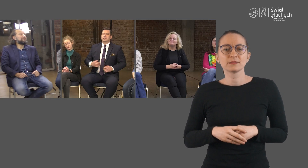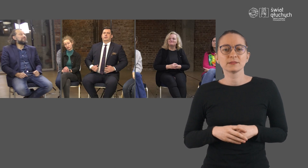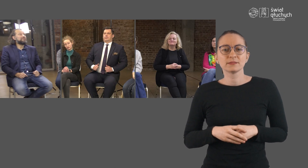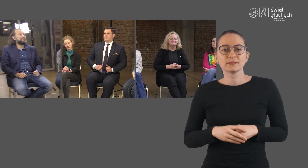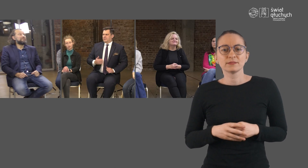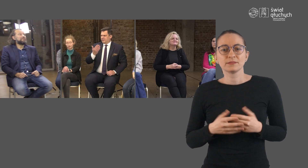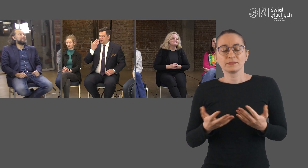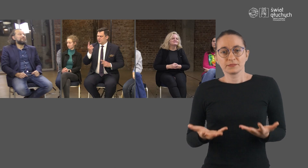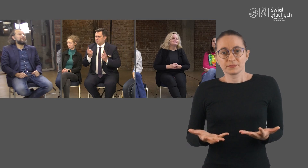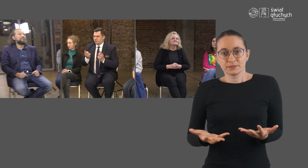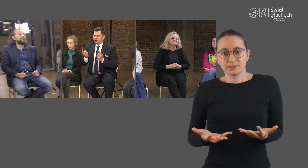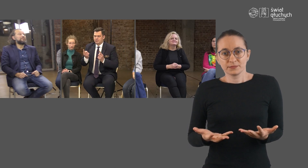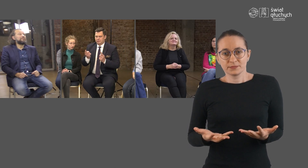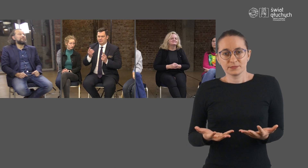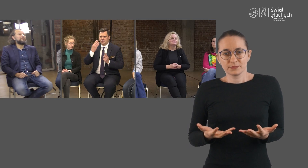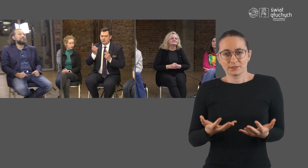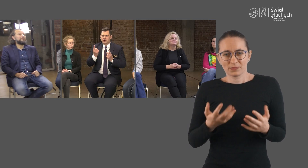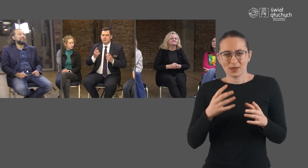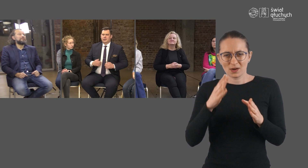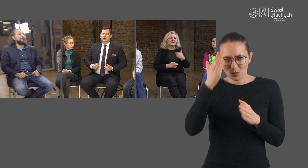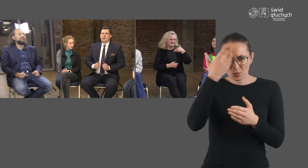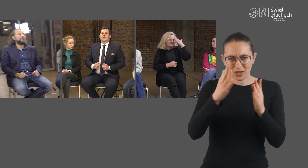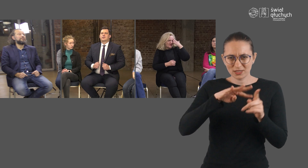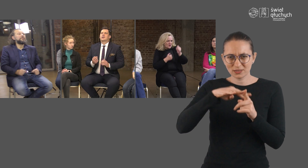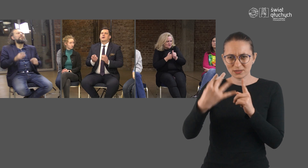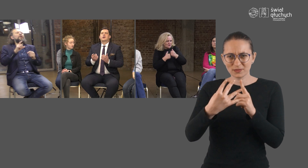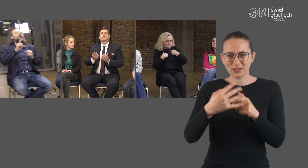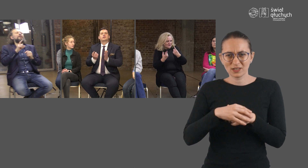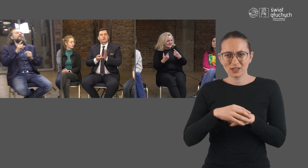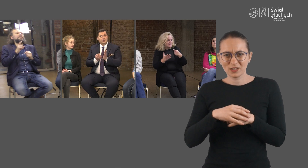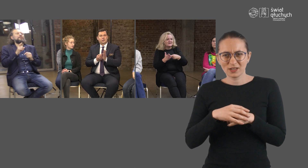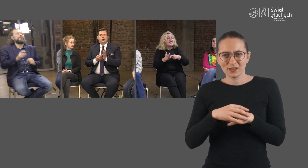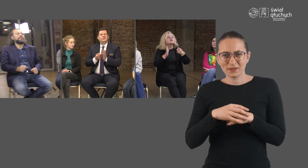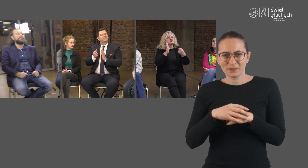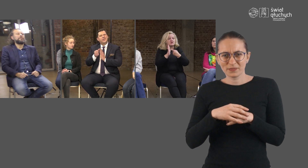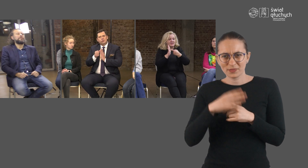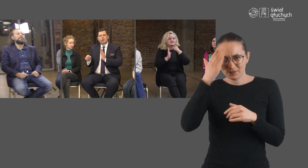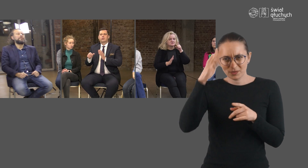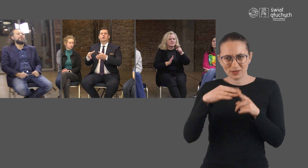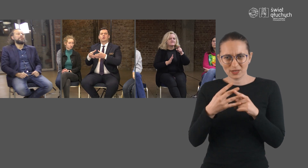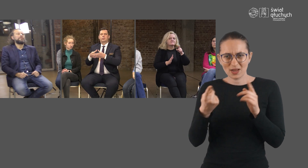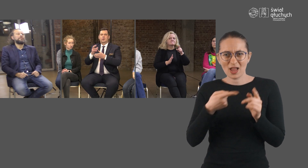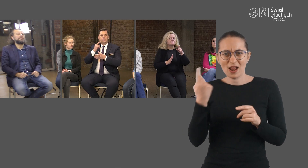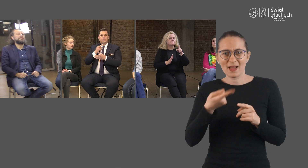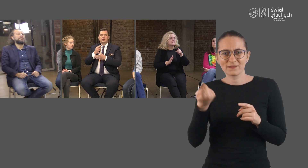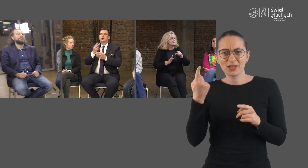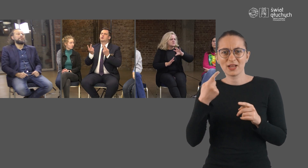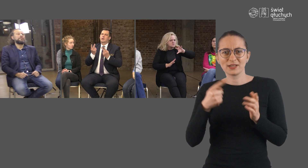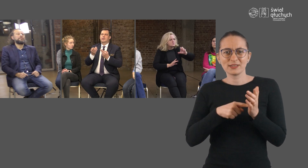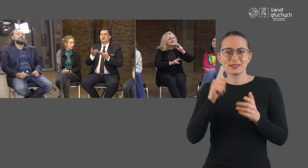No właśnie, bo wiecie, o co mi chodzi? Wiecie, o co mi chodzi, tak? Że często, wyjątkowo grupa